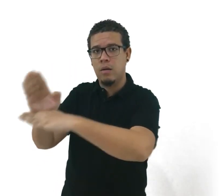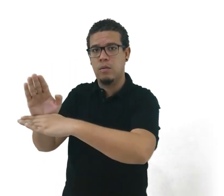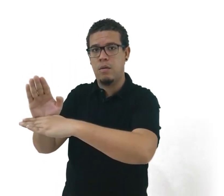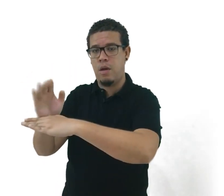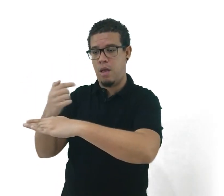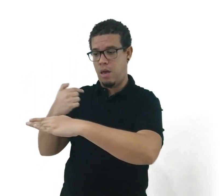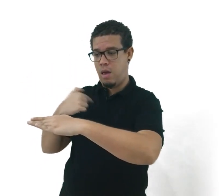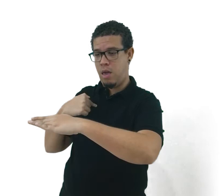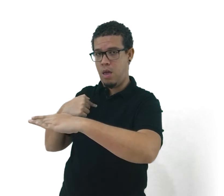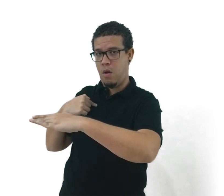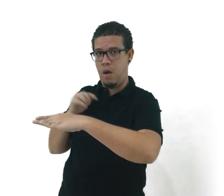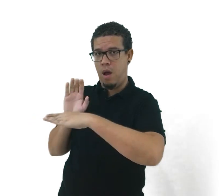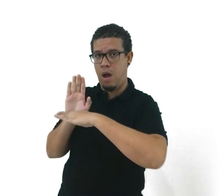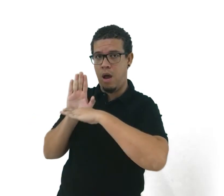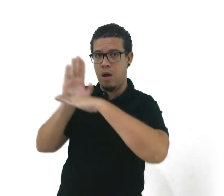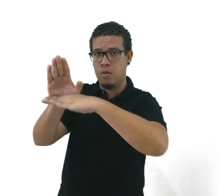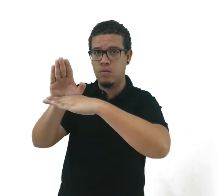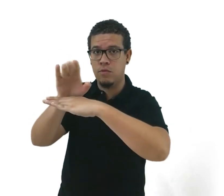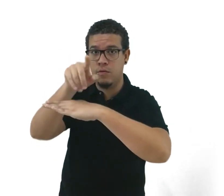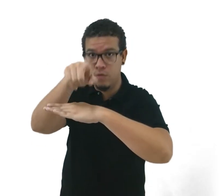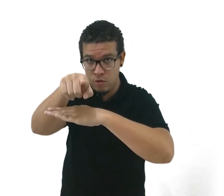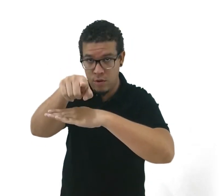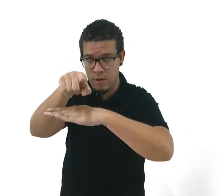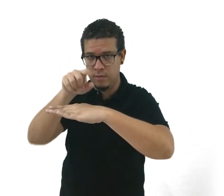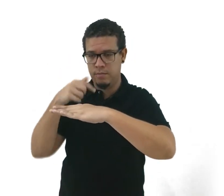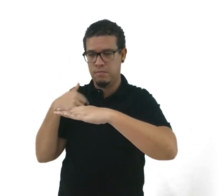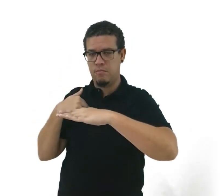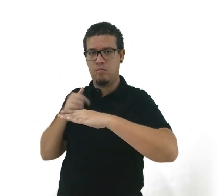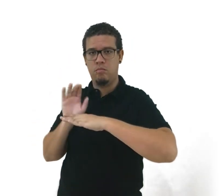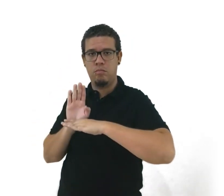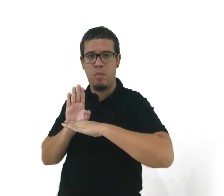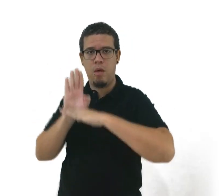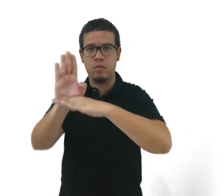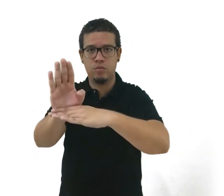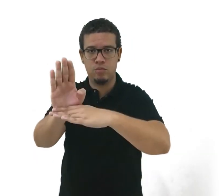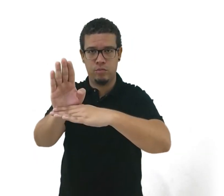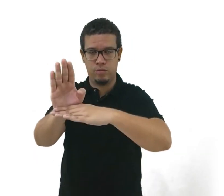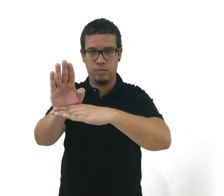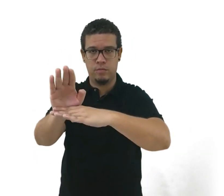Ajudar, eu te ajudo. Eu te ajudo.